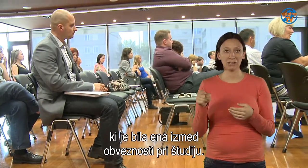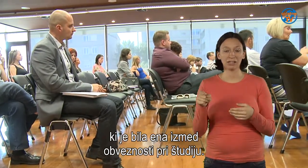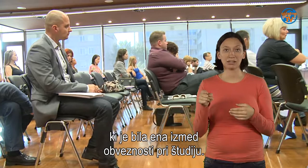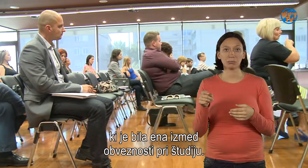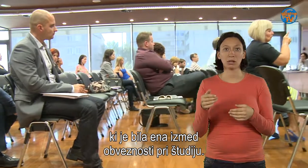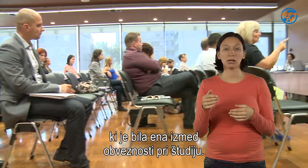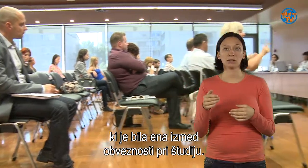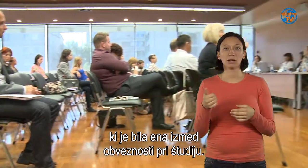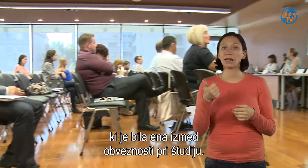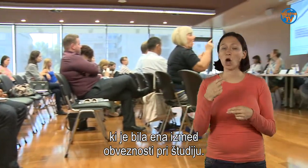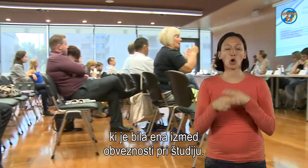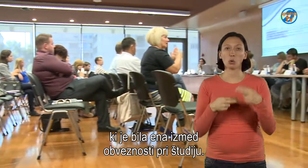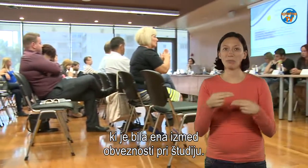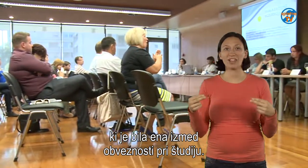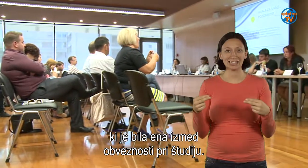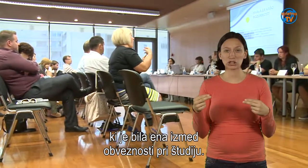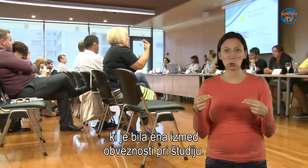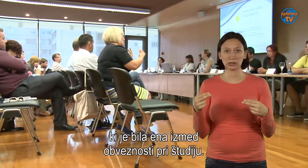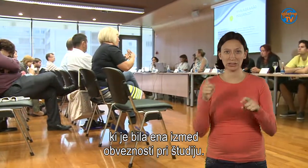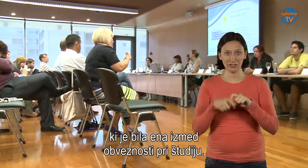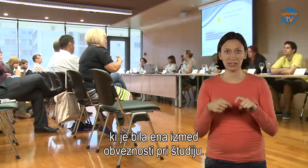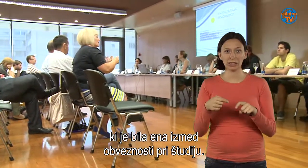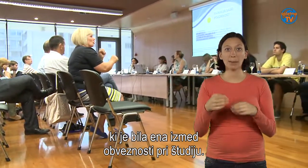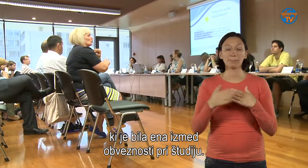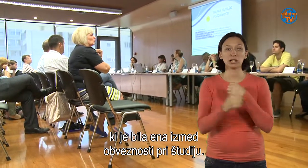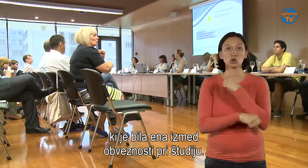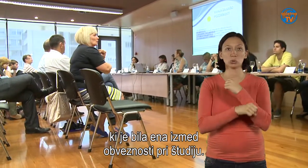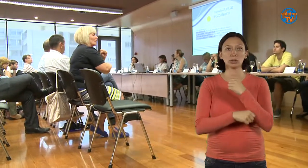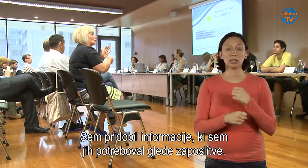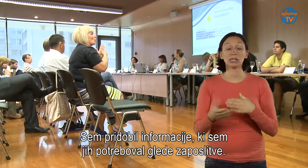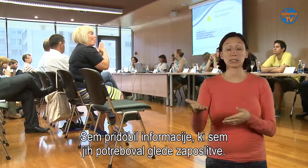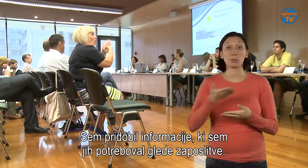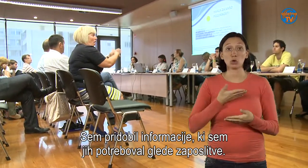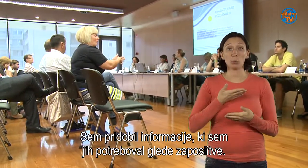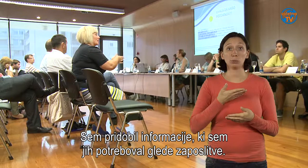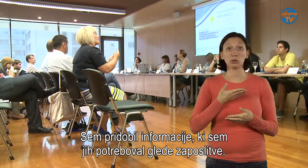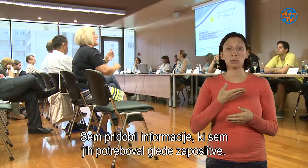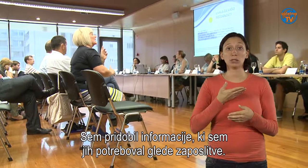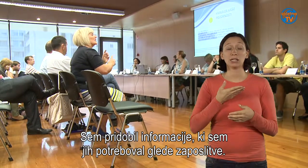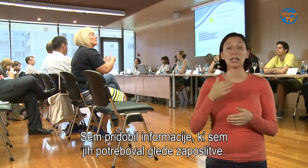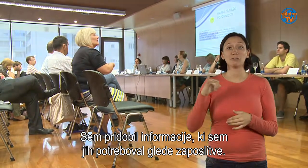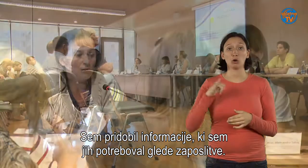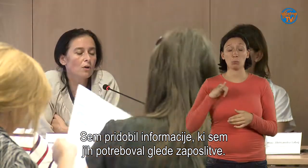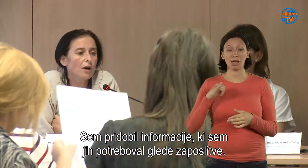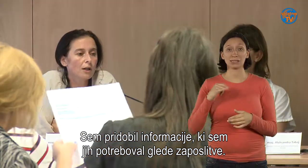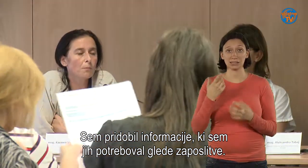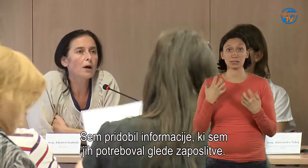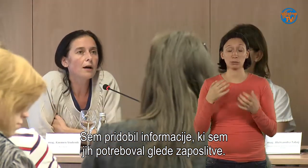ena od obveznosti pri študiju. Sem pridobil informacije, ki sem jih potreboval